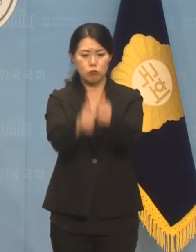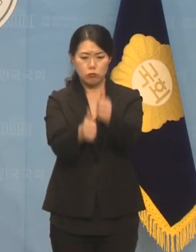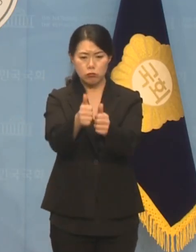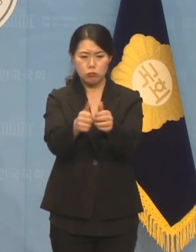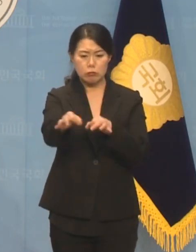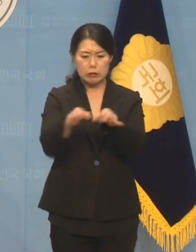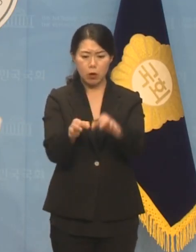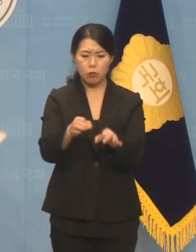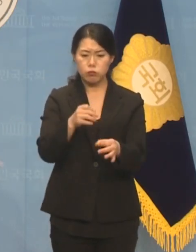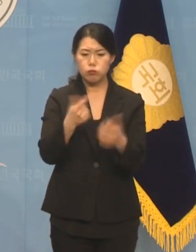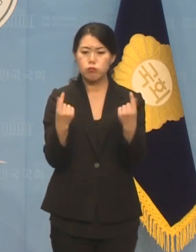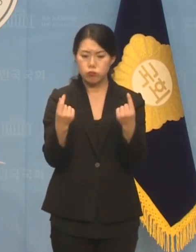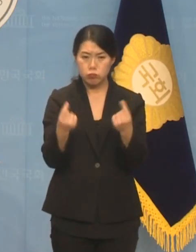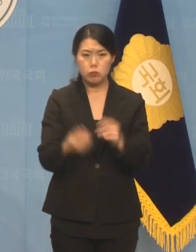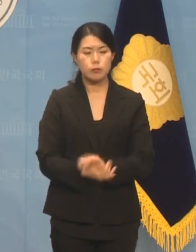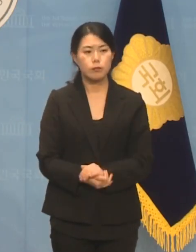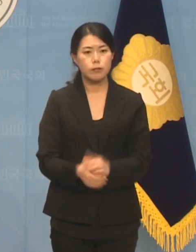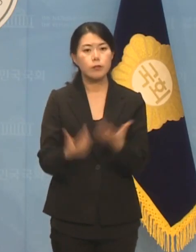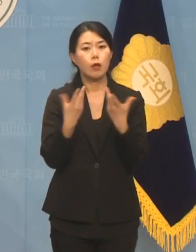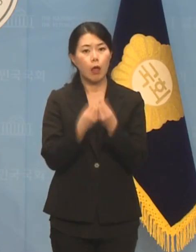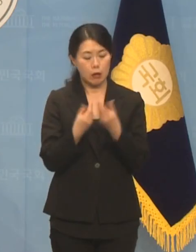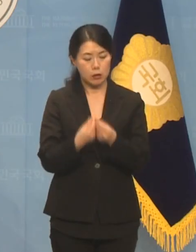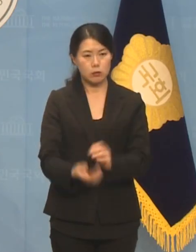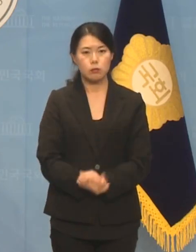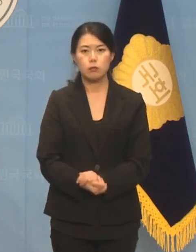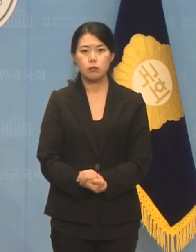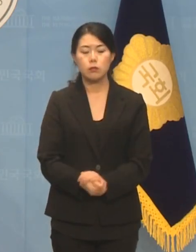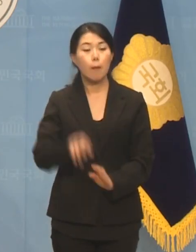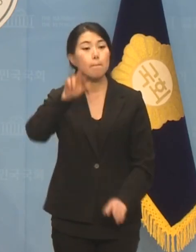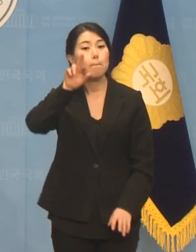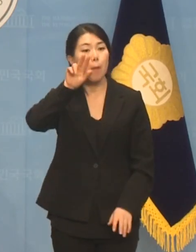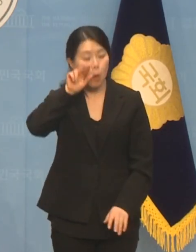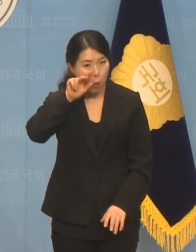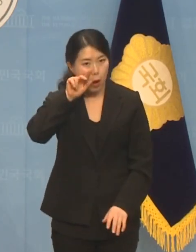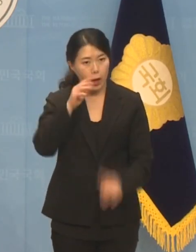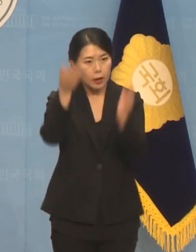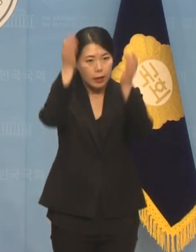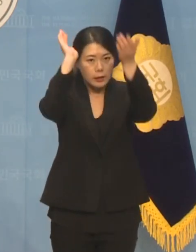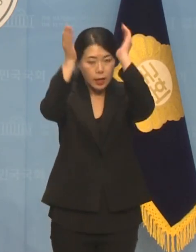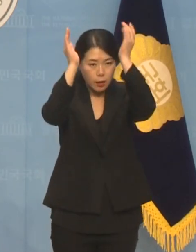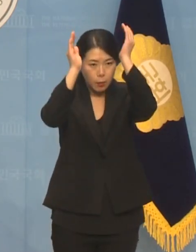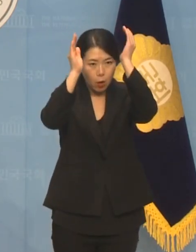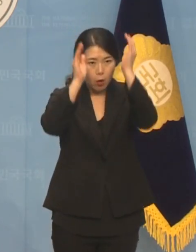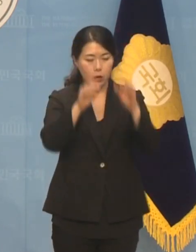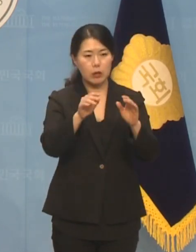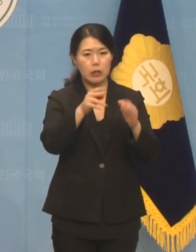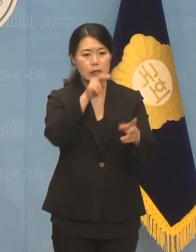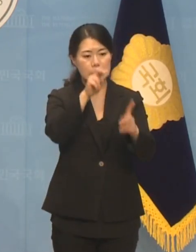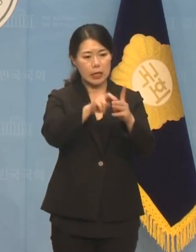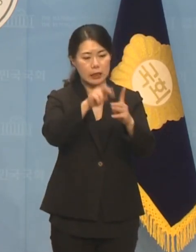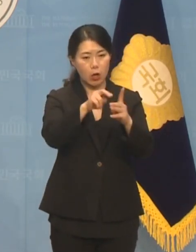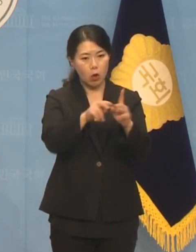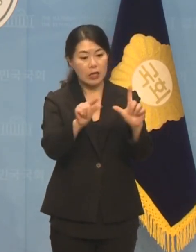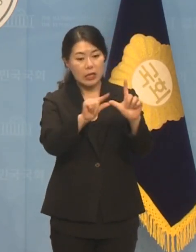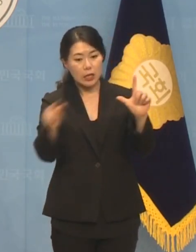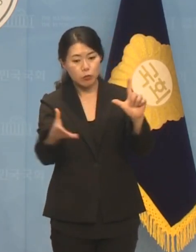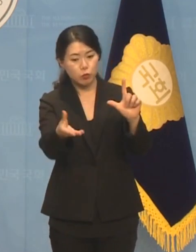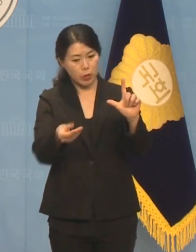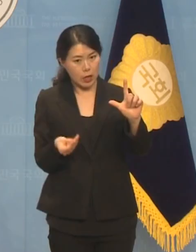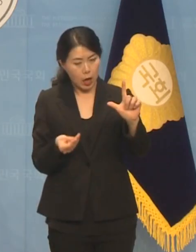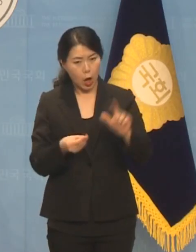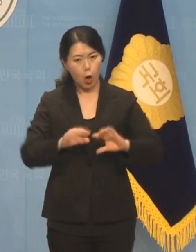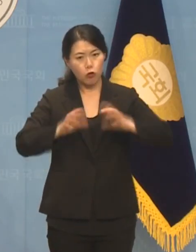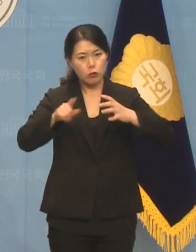기본 질서입니다. 예를 들어 보겠습니다. 만약 네이버의 데이터 센터 일부를 임차해서